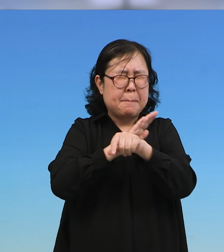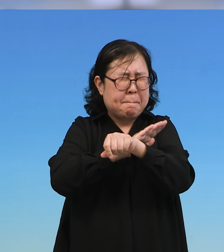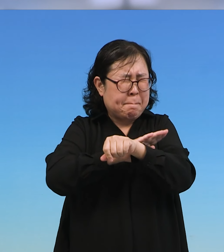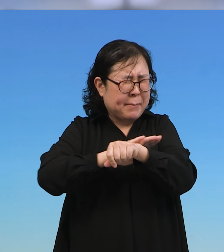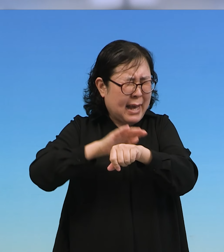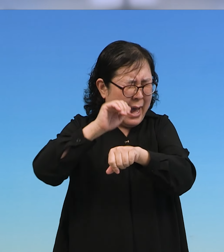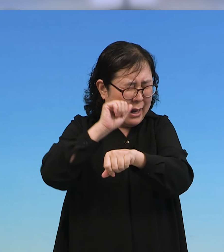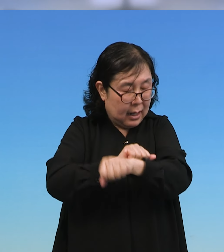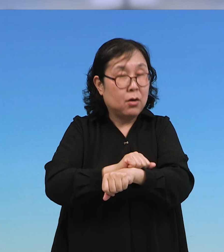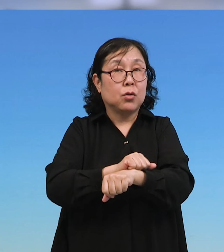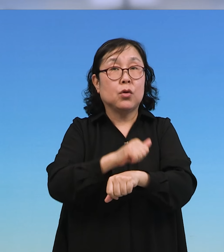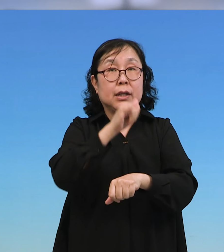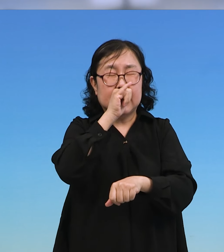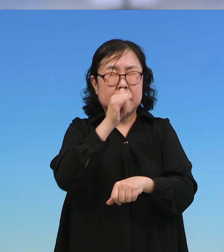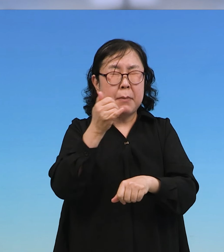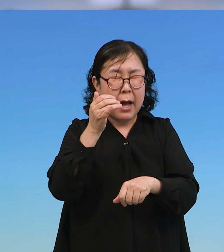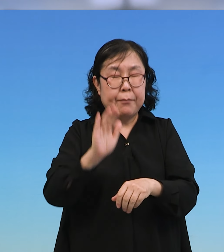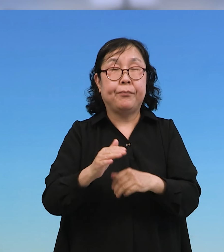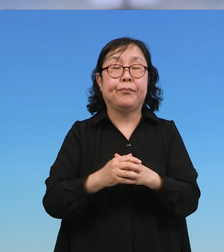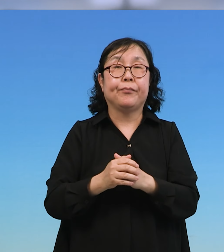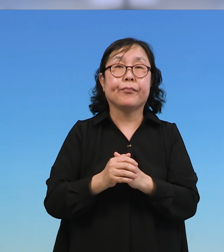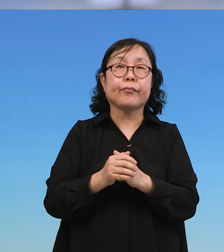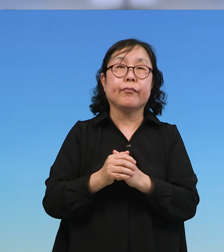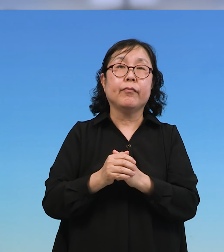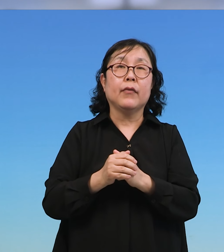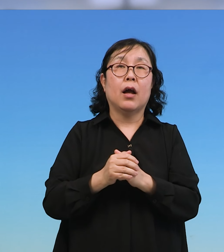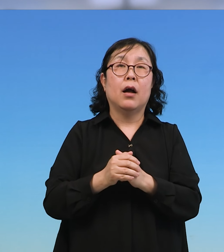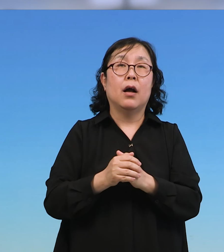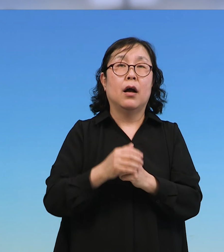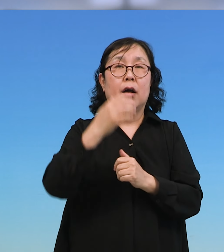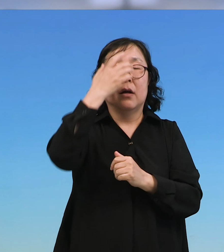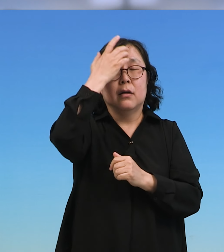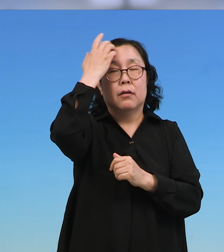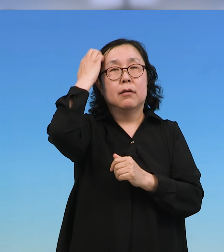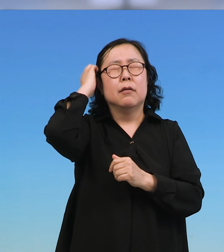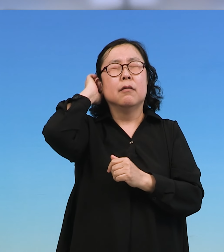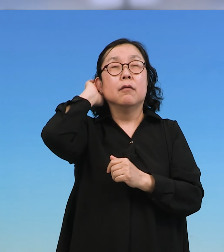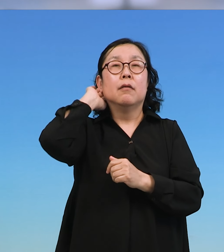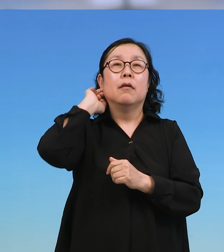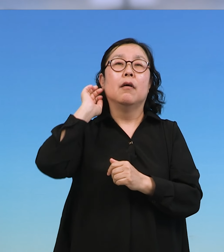하나님의 은혜인지 모르지만요, 논리정연한 사도 바울의 머리보다 더